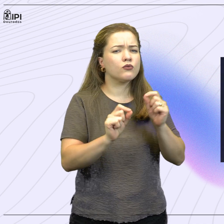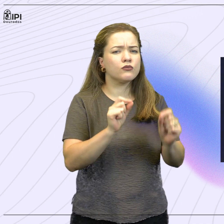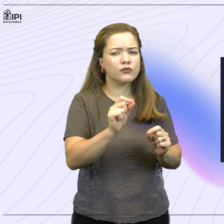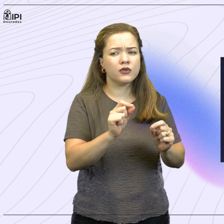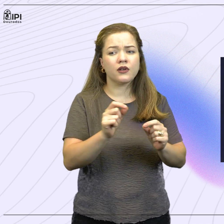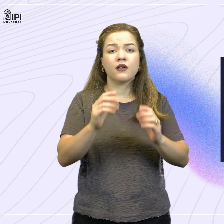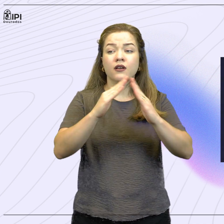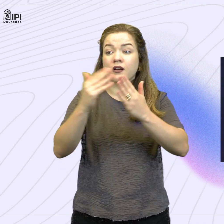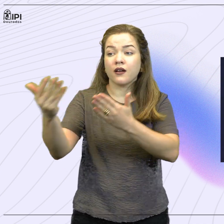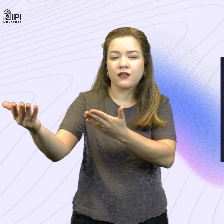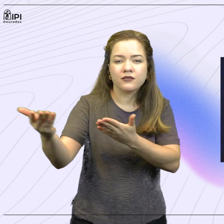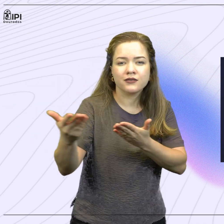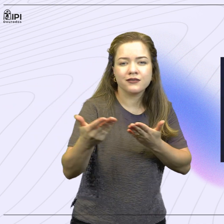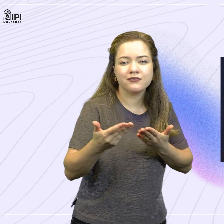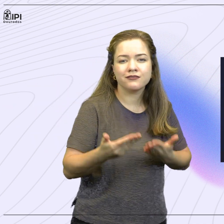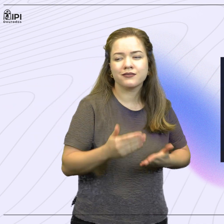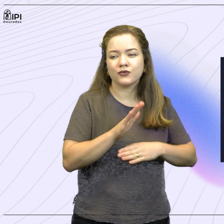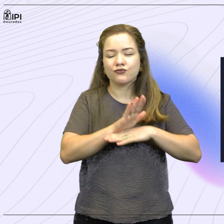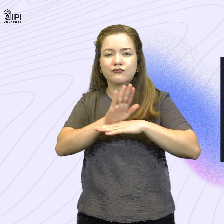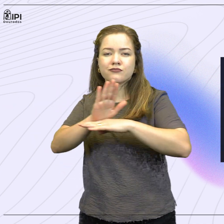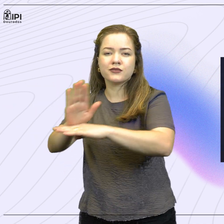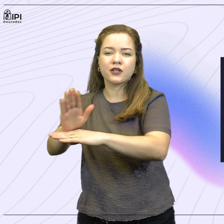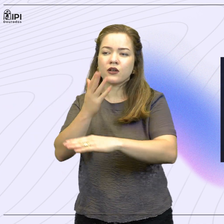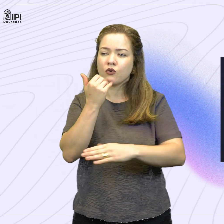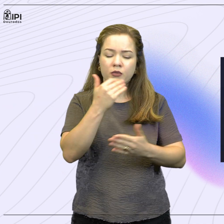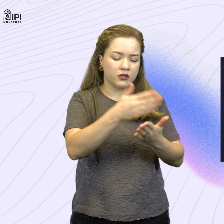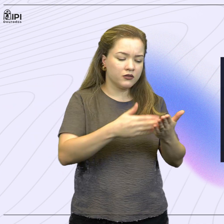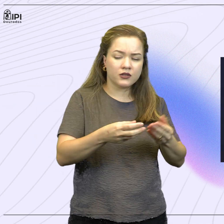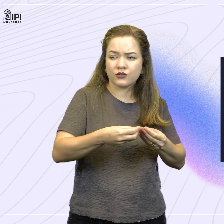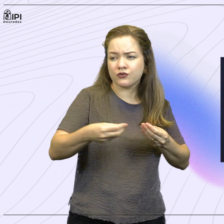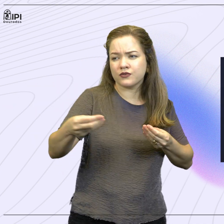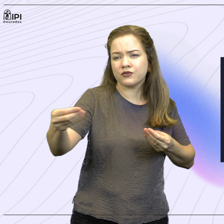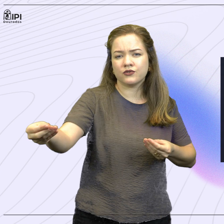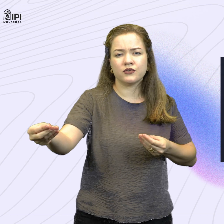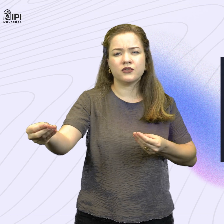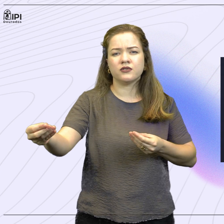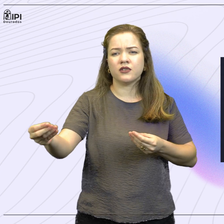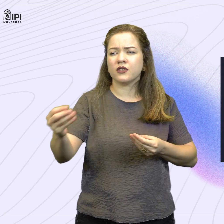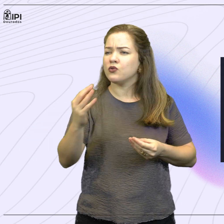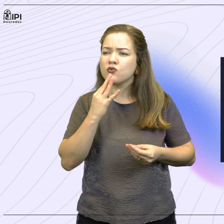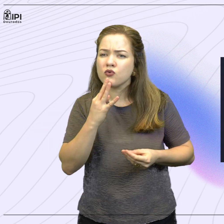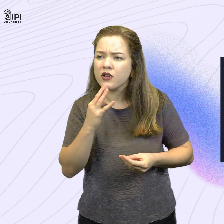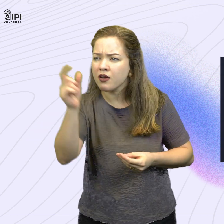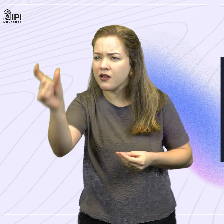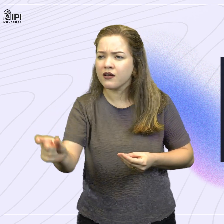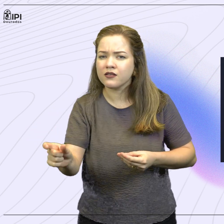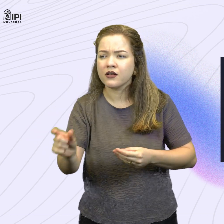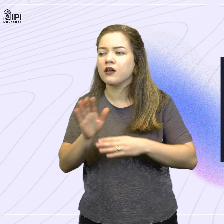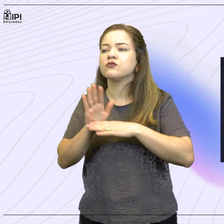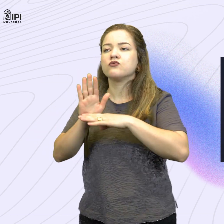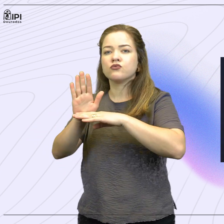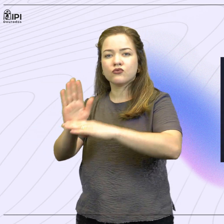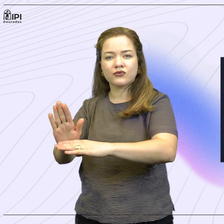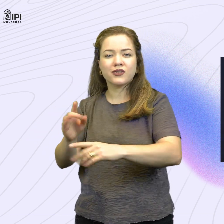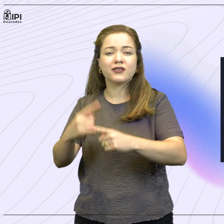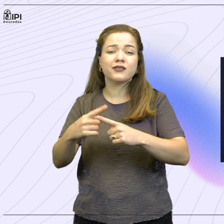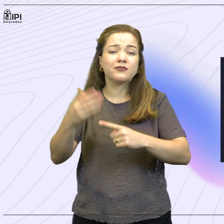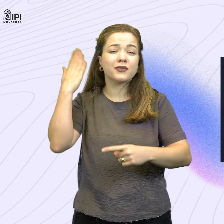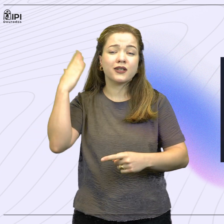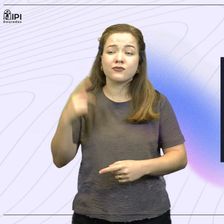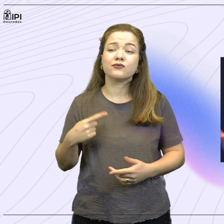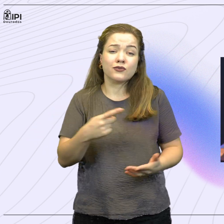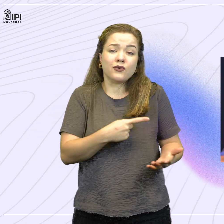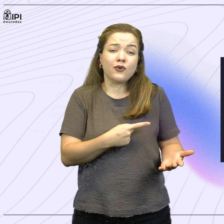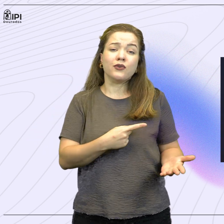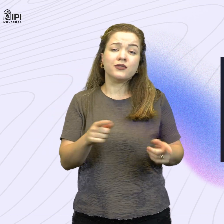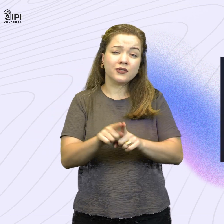nós precisamos compartilhar o nosso pão, nós precisamos tratar bem aquele que é estranho, porque um dia nós fomos esses estranhos. Um dia nós